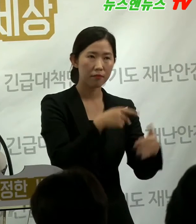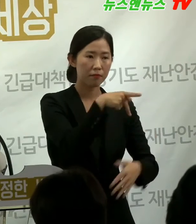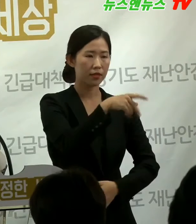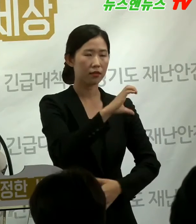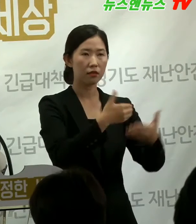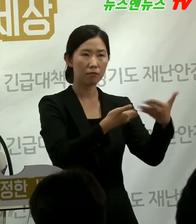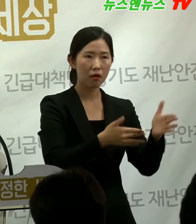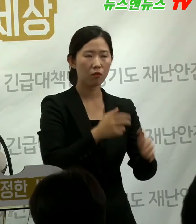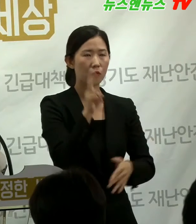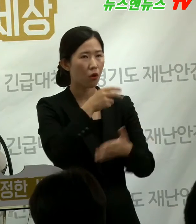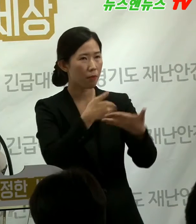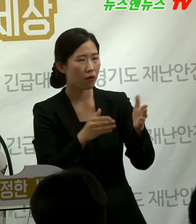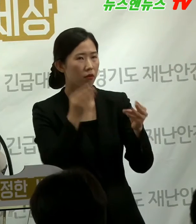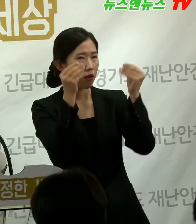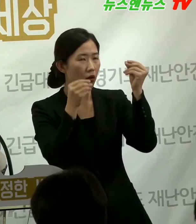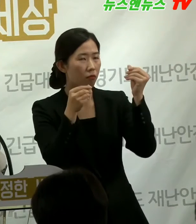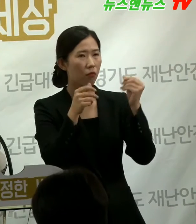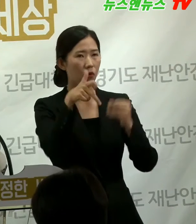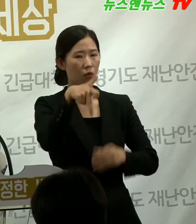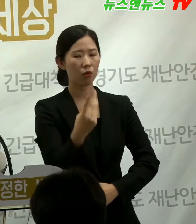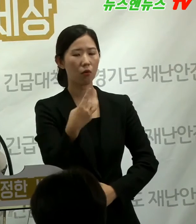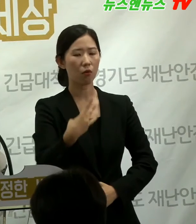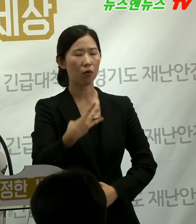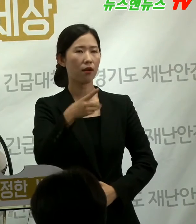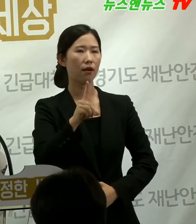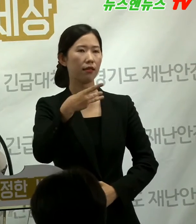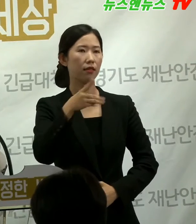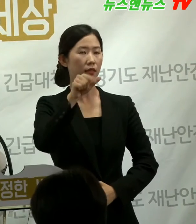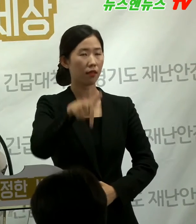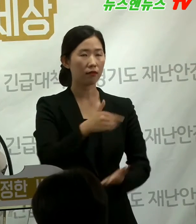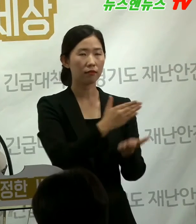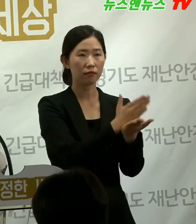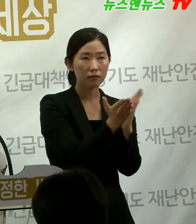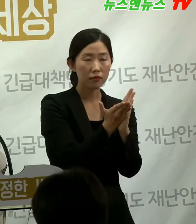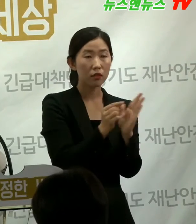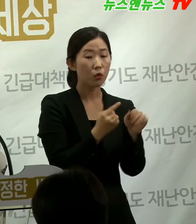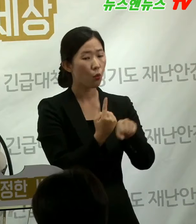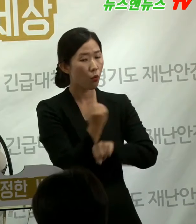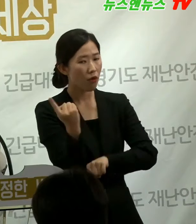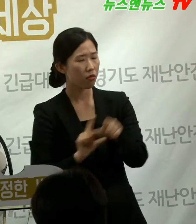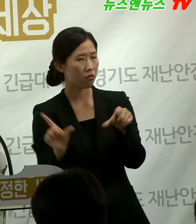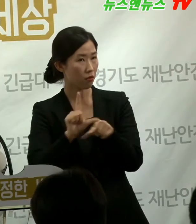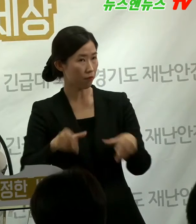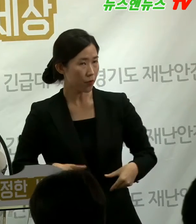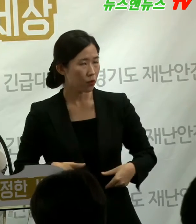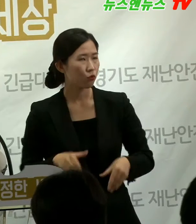생각되는 것들이 발견이 되면 추가로 제한 명령을 하도록 할 계획입니다.